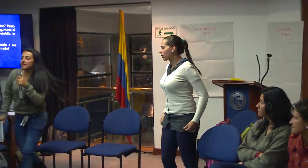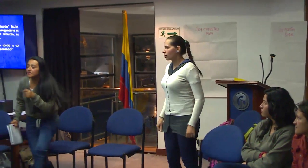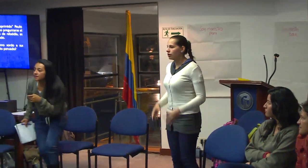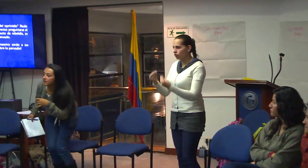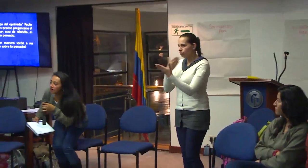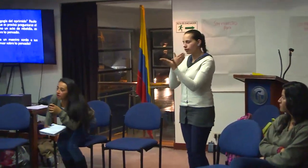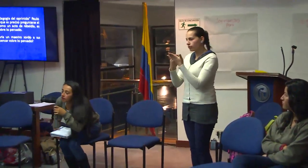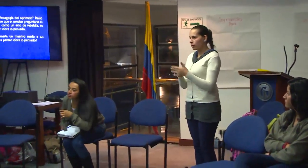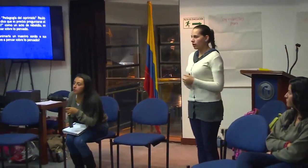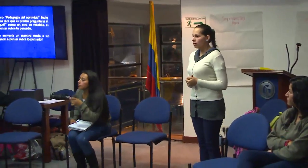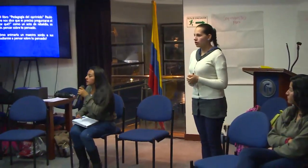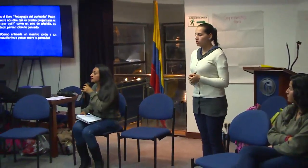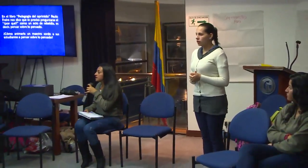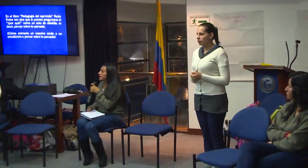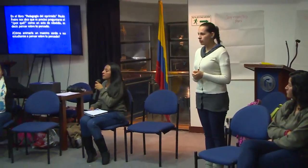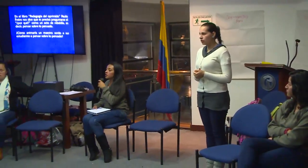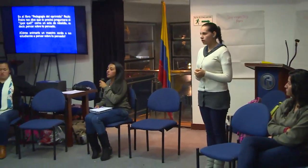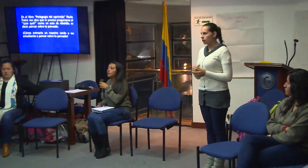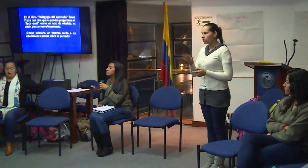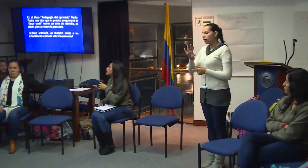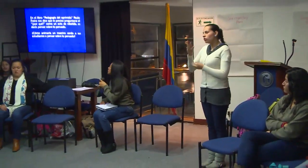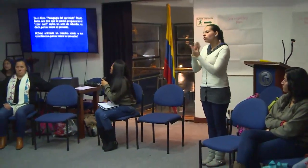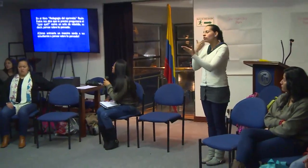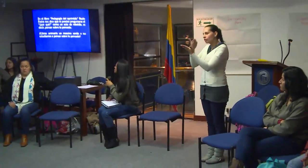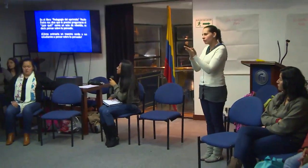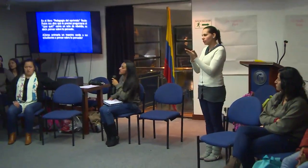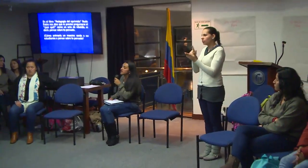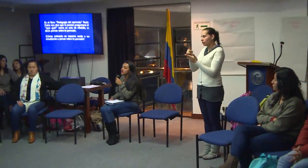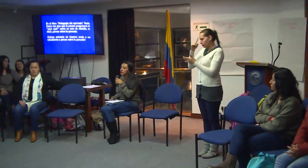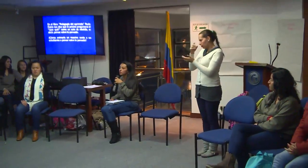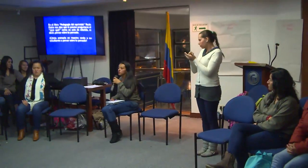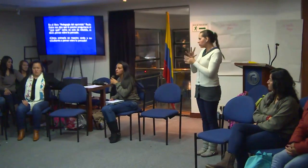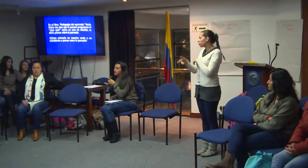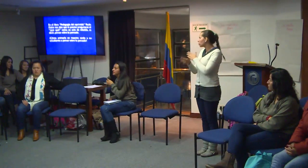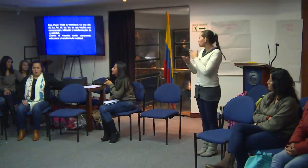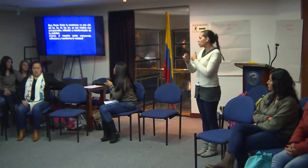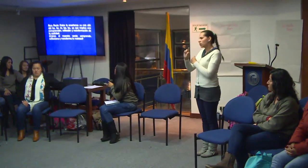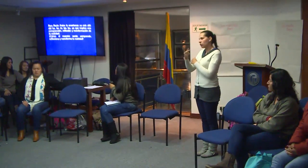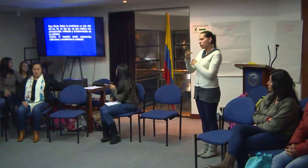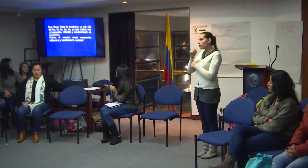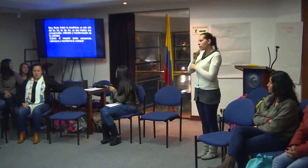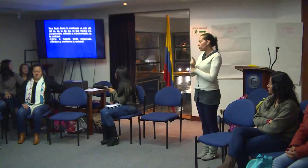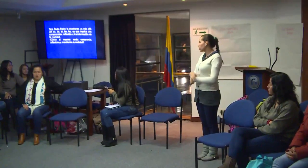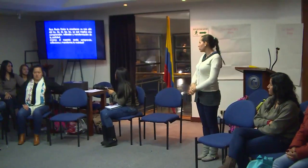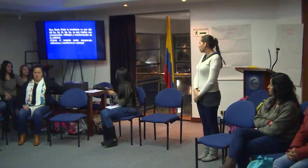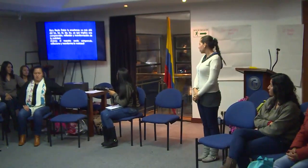Muchas gracias por tus aportes. Bueno, vamos a continuar entonces con la siguiente pregunta.